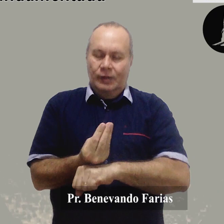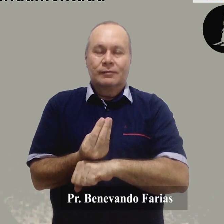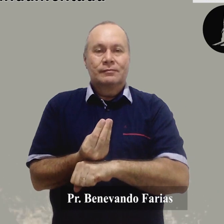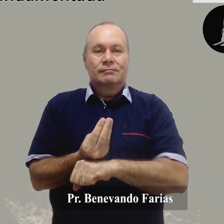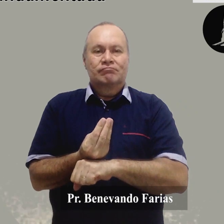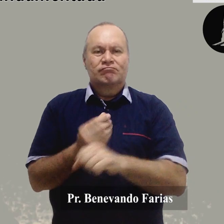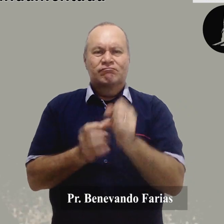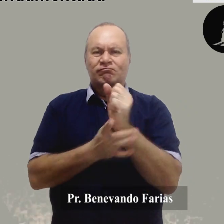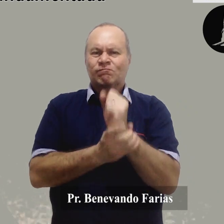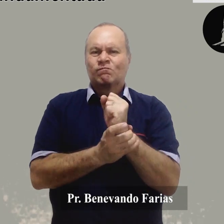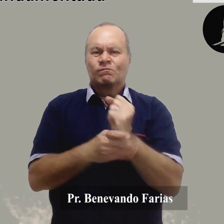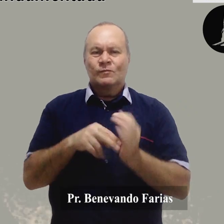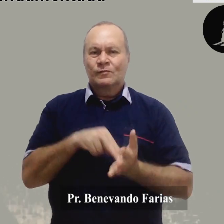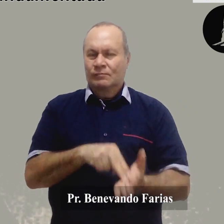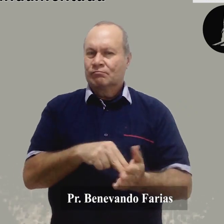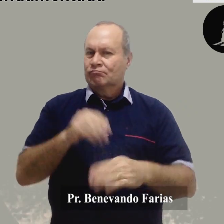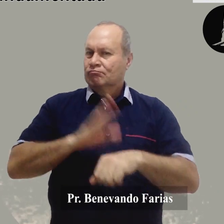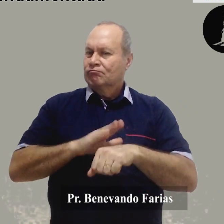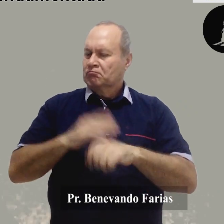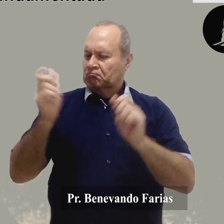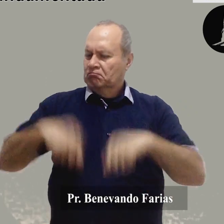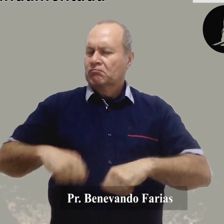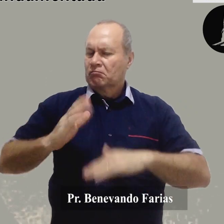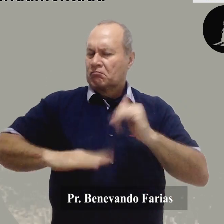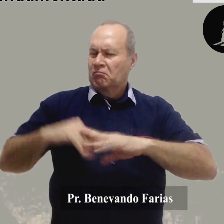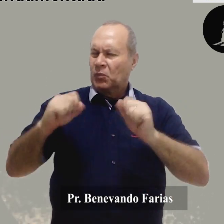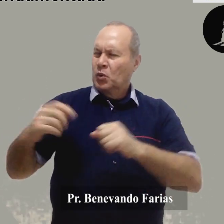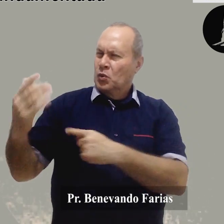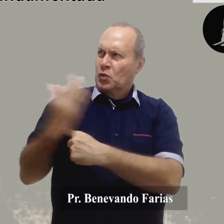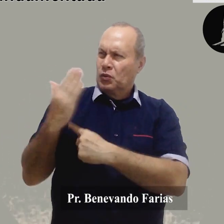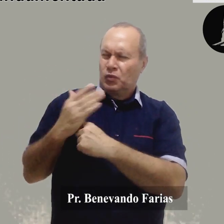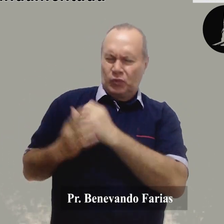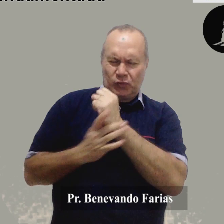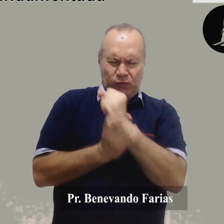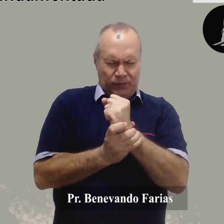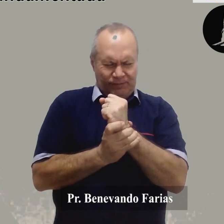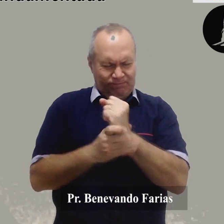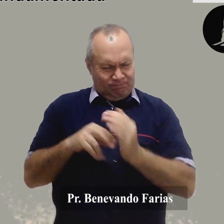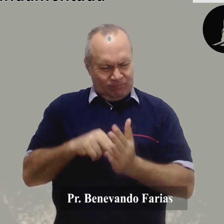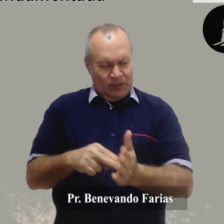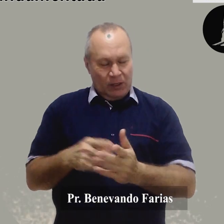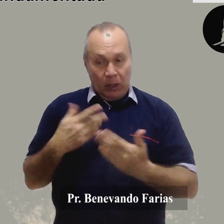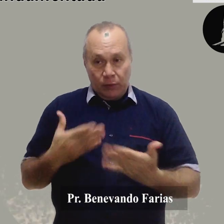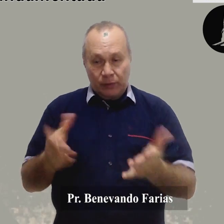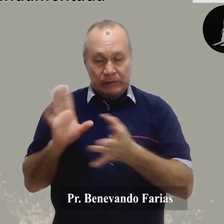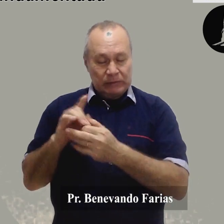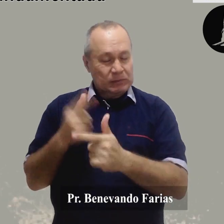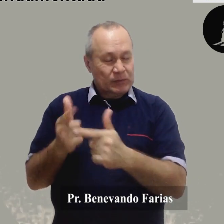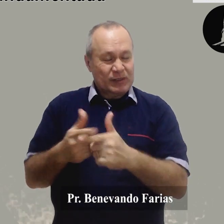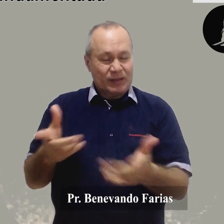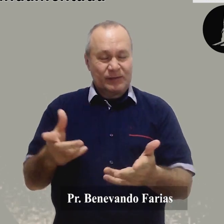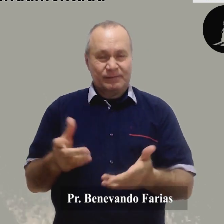construídos sobre uma rocha sólida, capaz de nos dar sustentação nesses dias